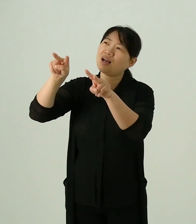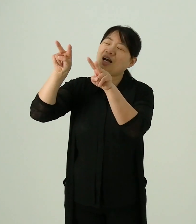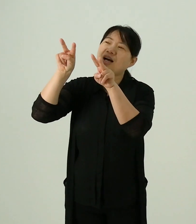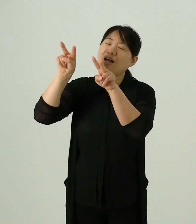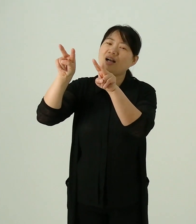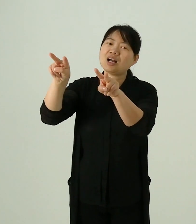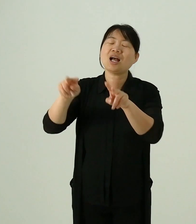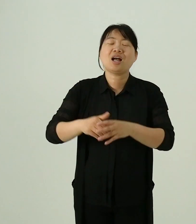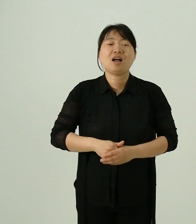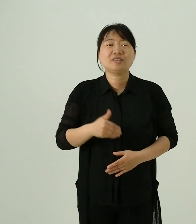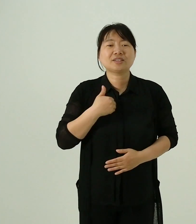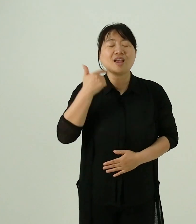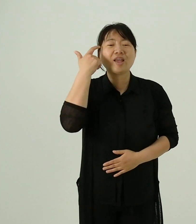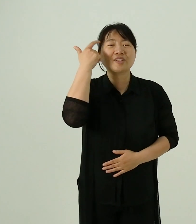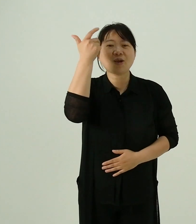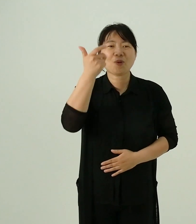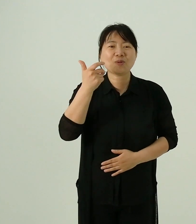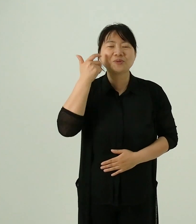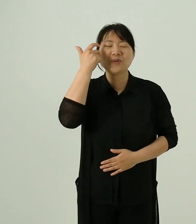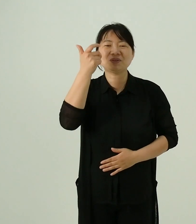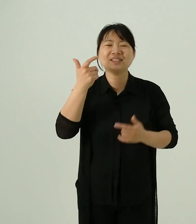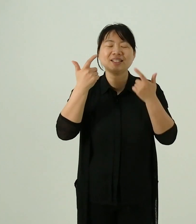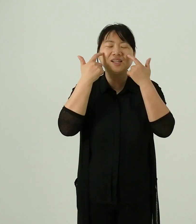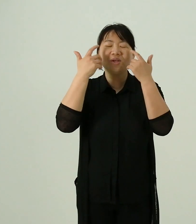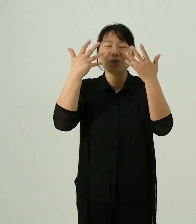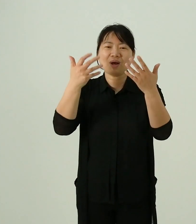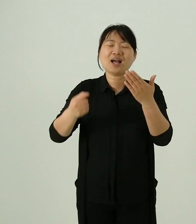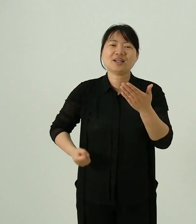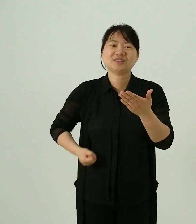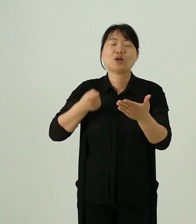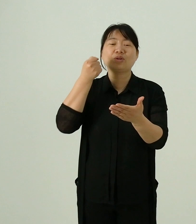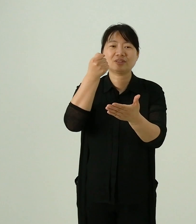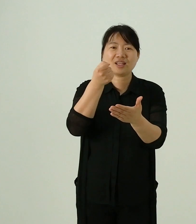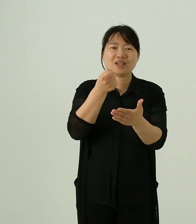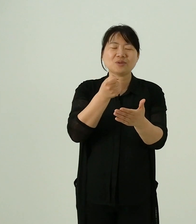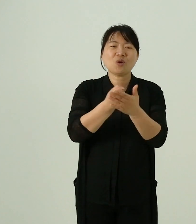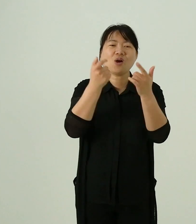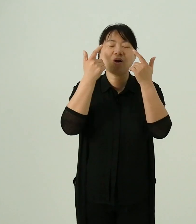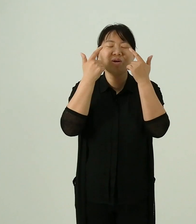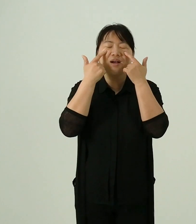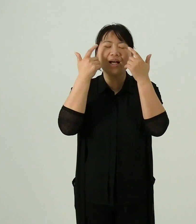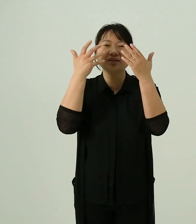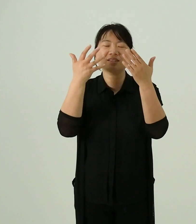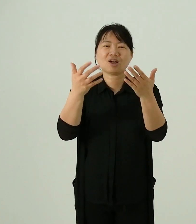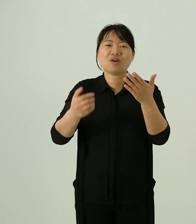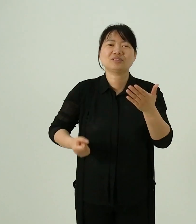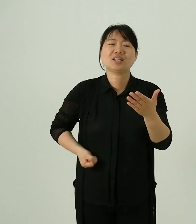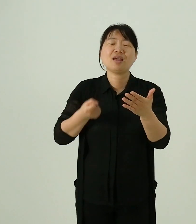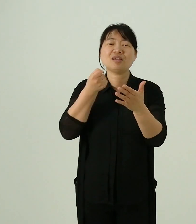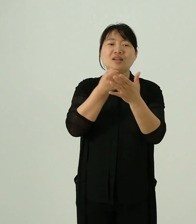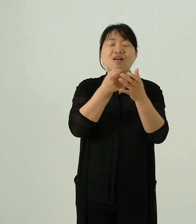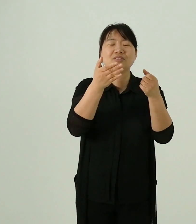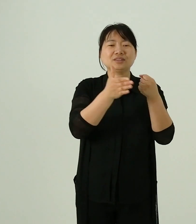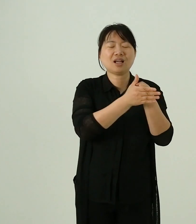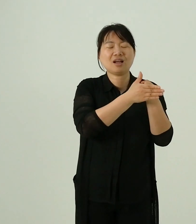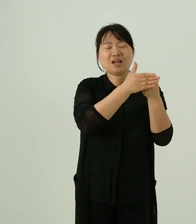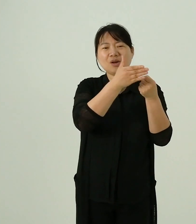바라봅니다. 내 영혼이 확정되고